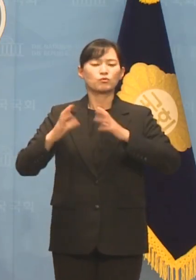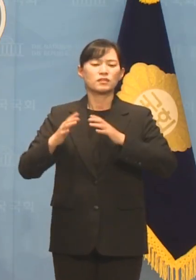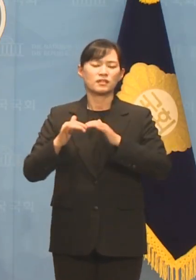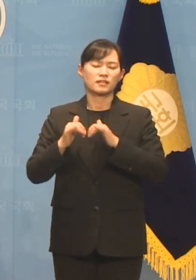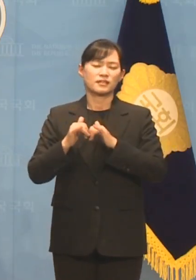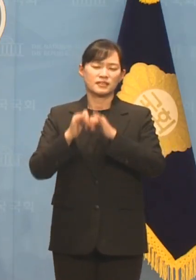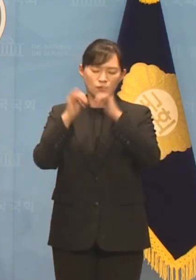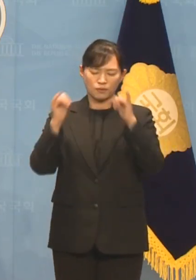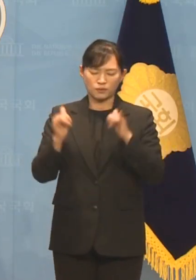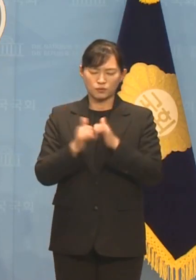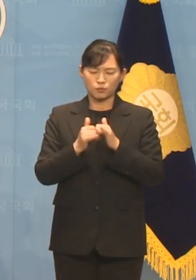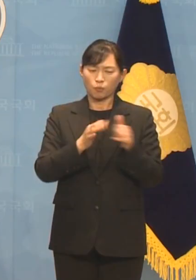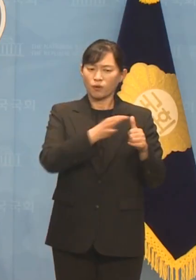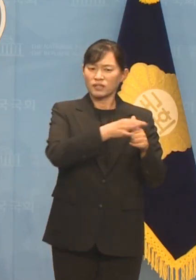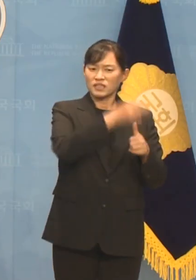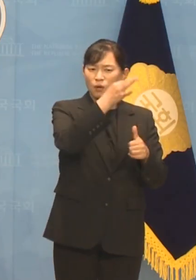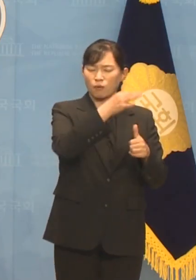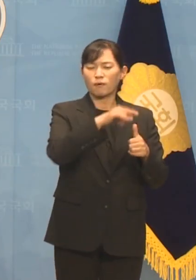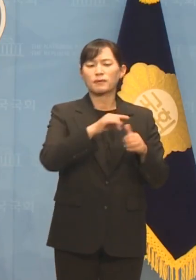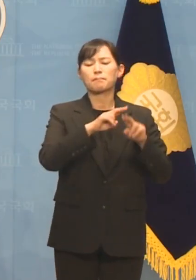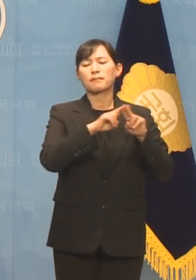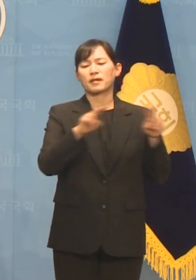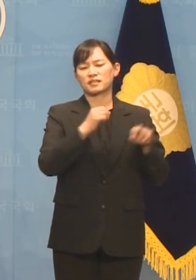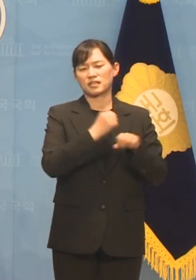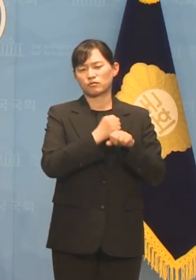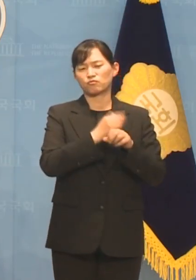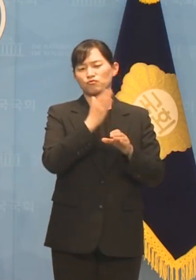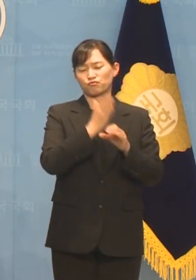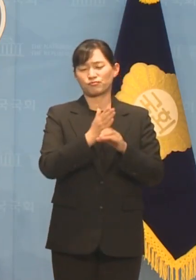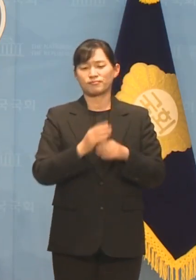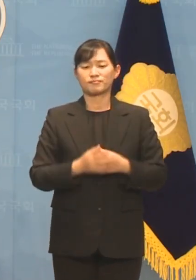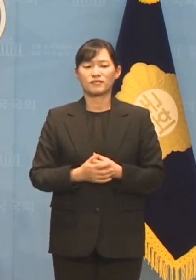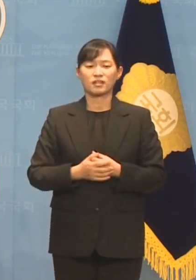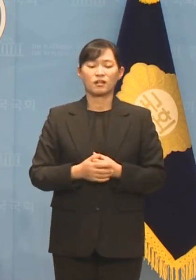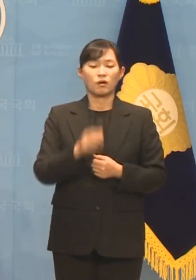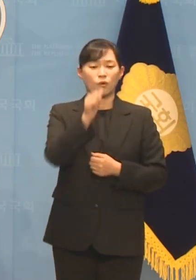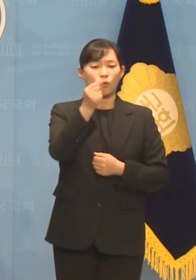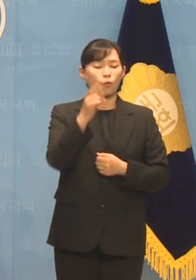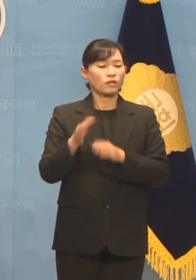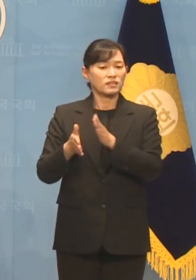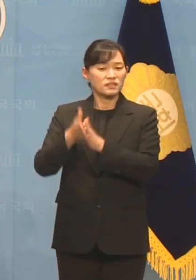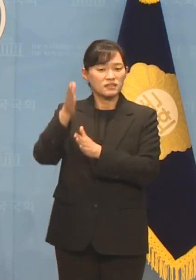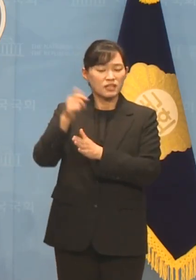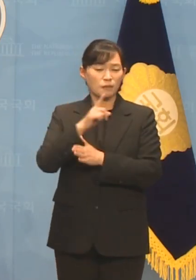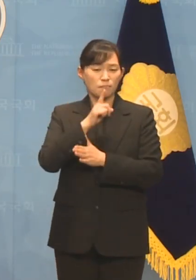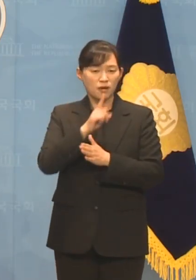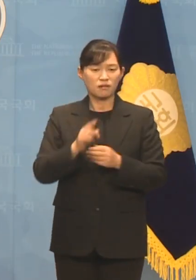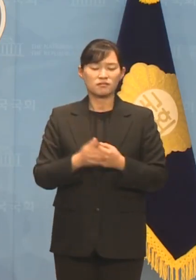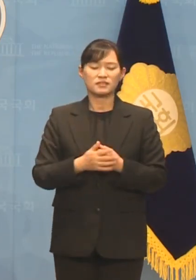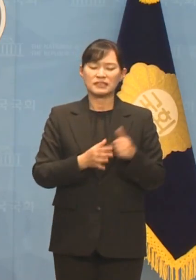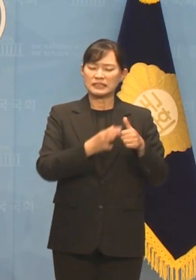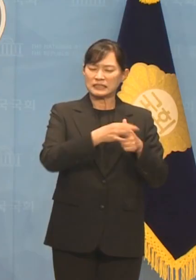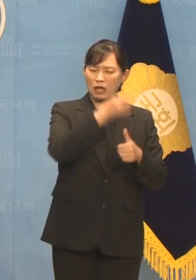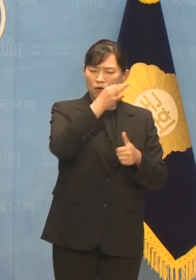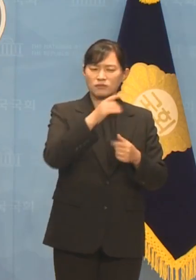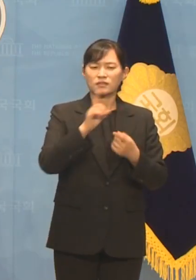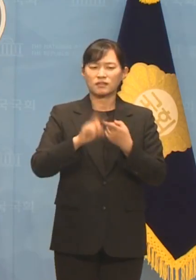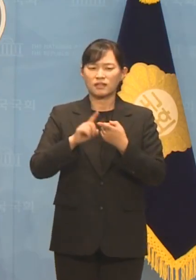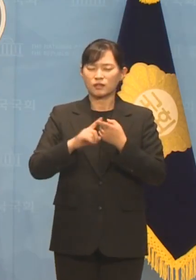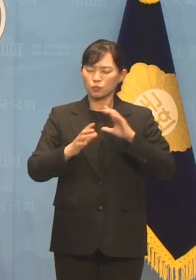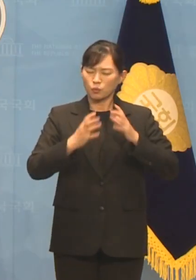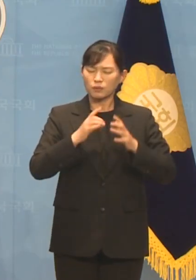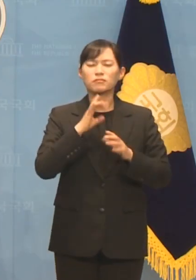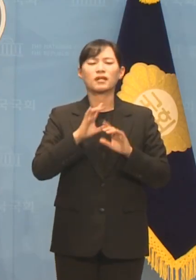폐지를 권고하고 있다는 것도 고려되어야 할 것입니다. 특히 홍준표 시장의 해당 발언은 사형제에 대한 논의를